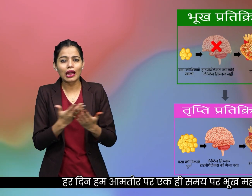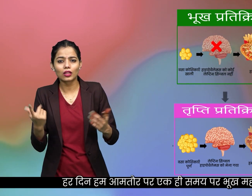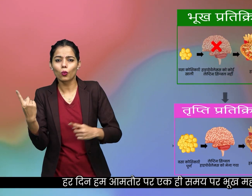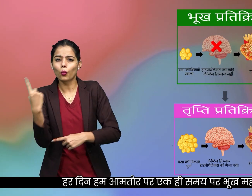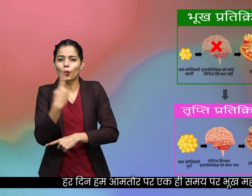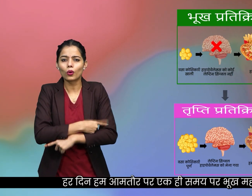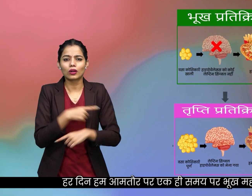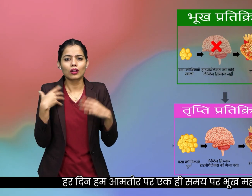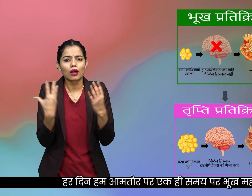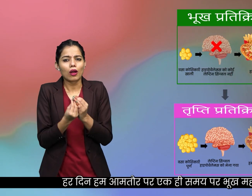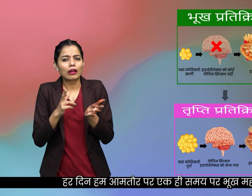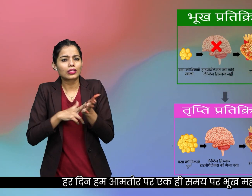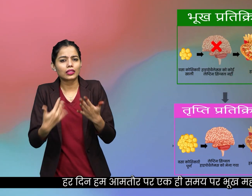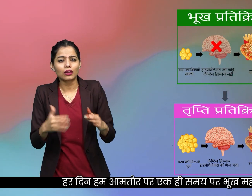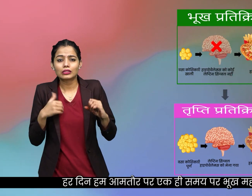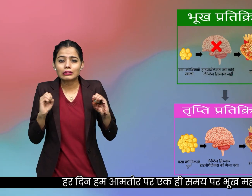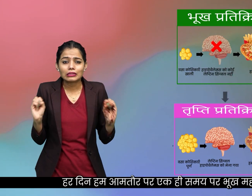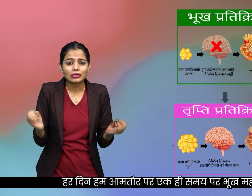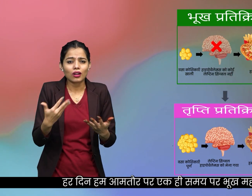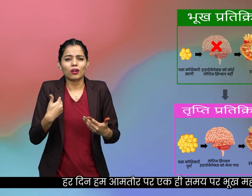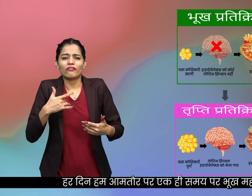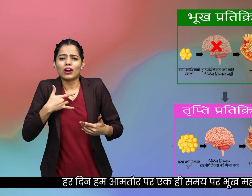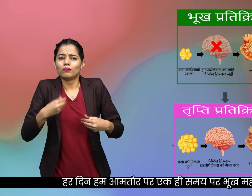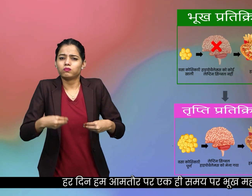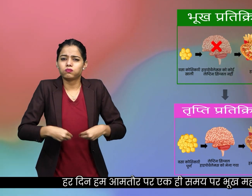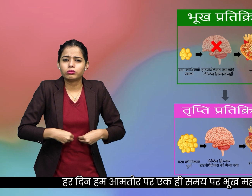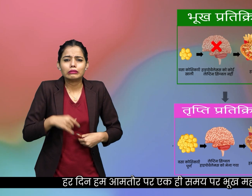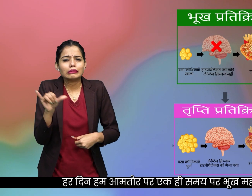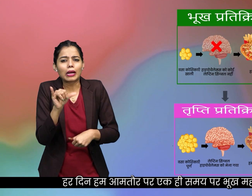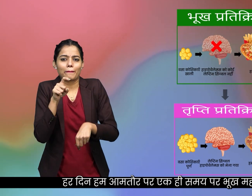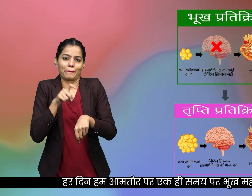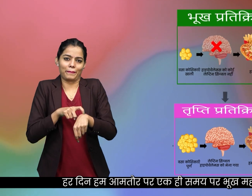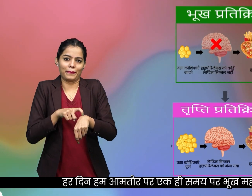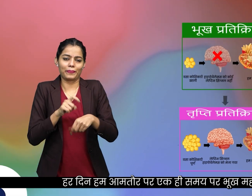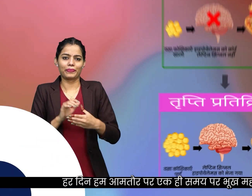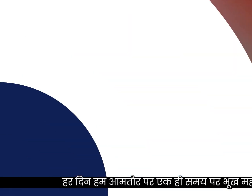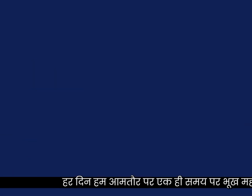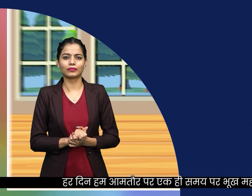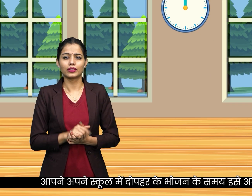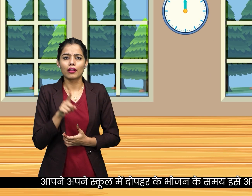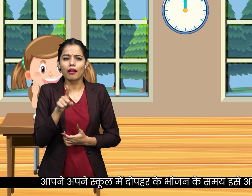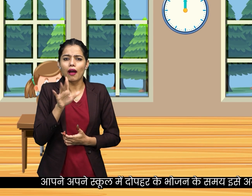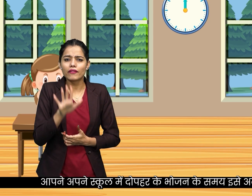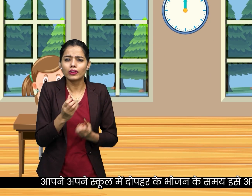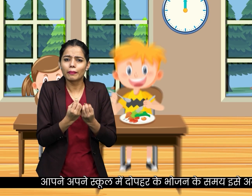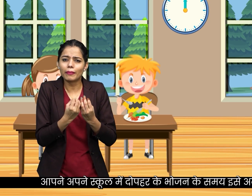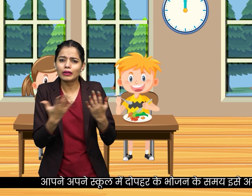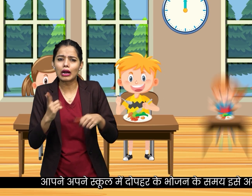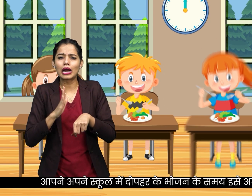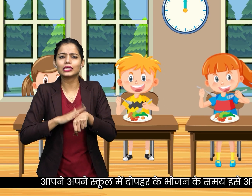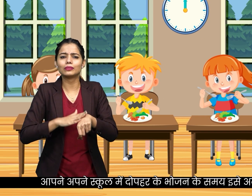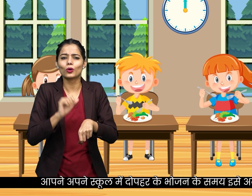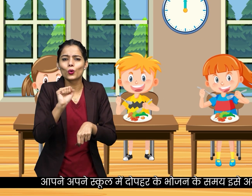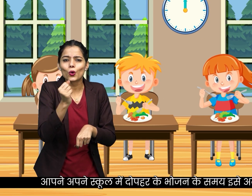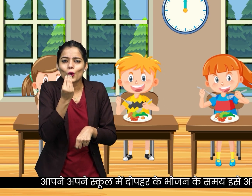हर दिन हम आमतौर पर एक ही समय पर भूख महसूस करते हैं। आपने अपने स्कूल